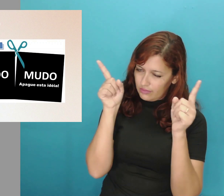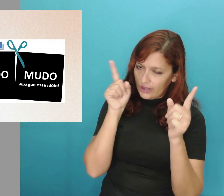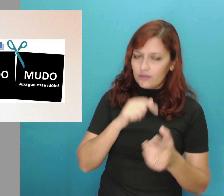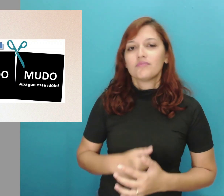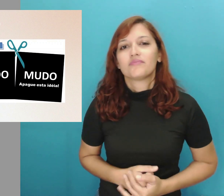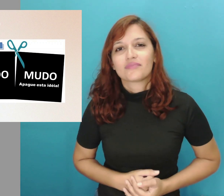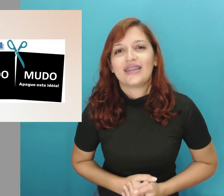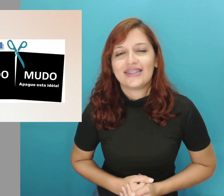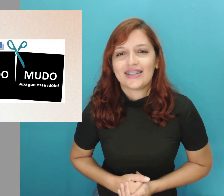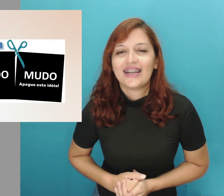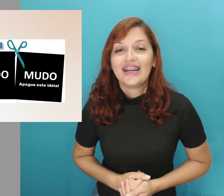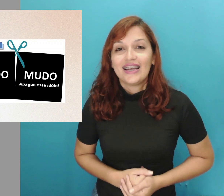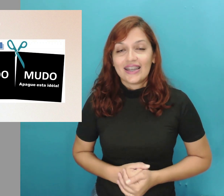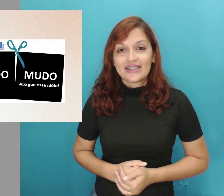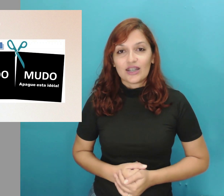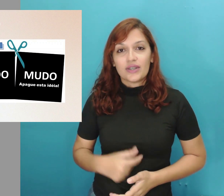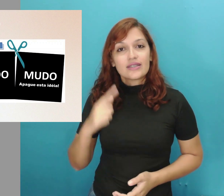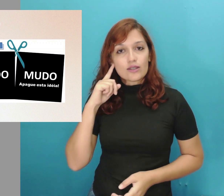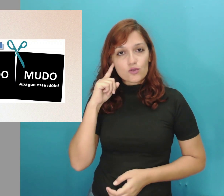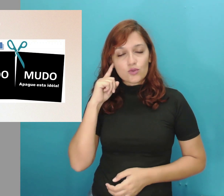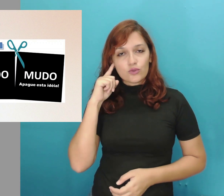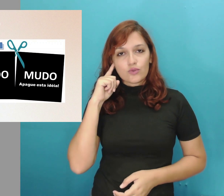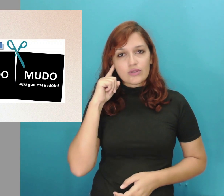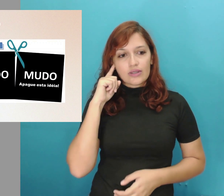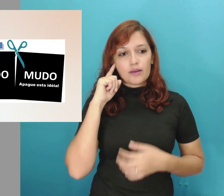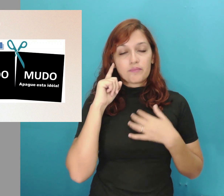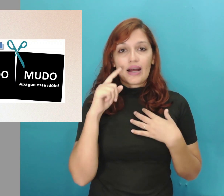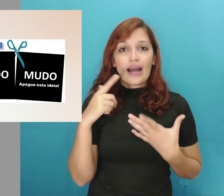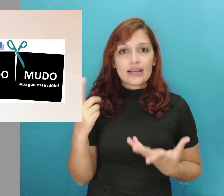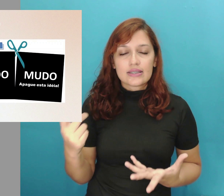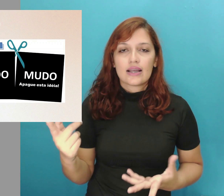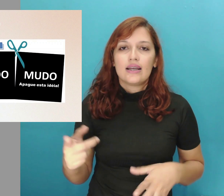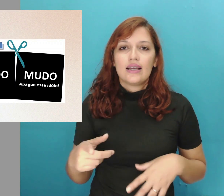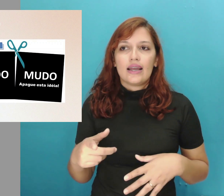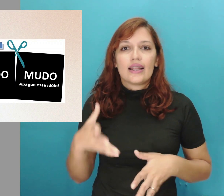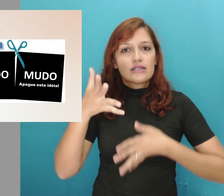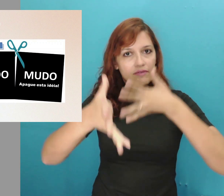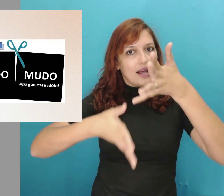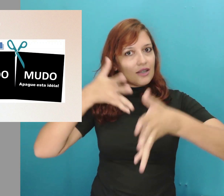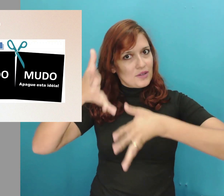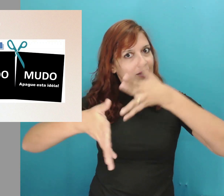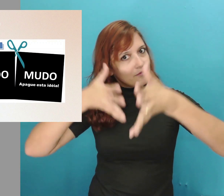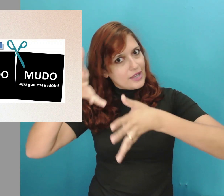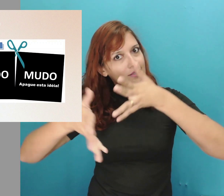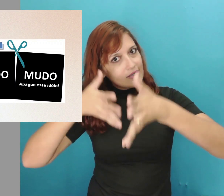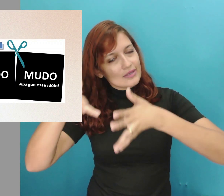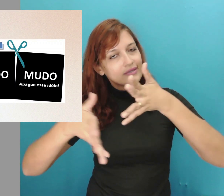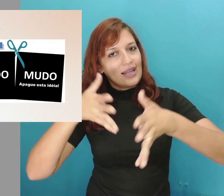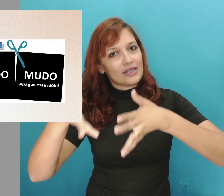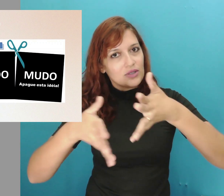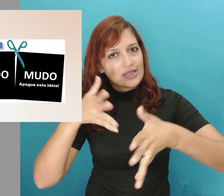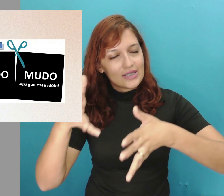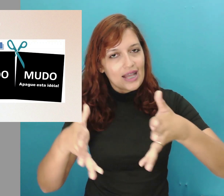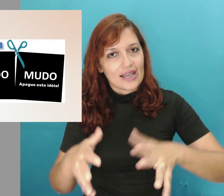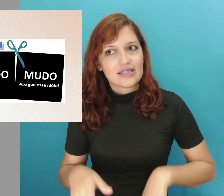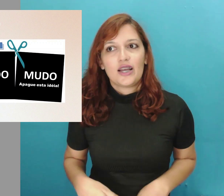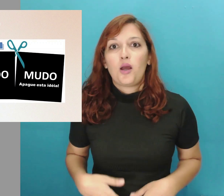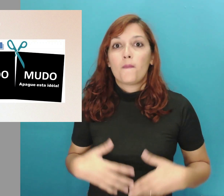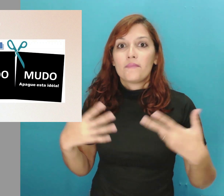Entendeu? Então, eles são surdos, mas eles falam através da língua de sinais,